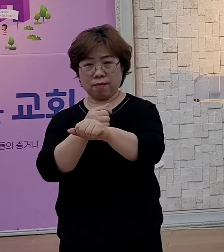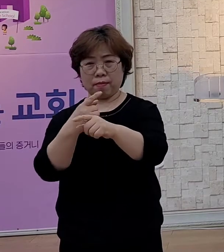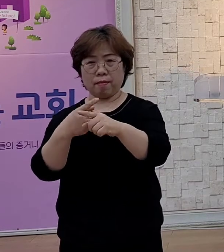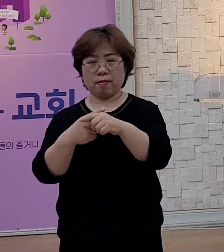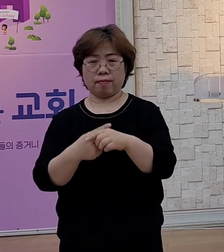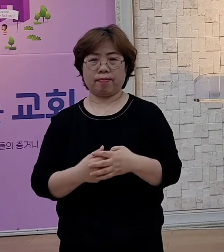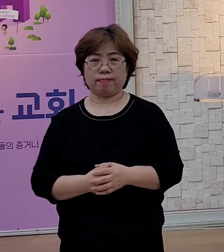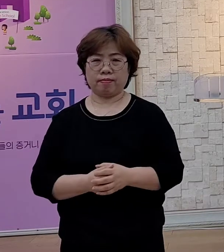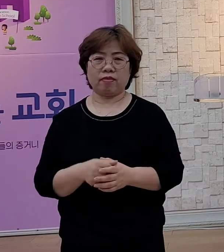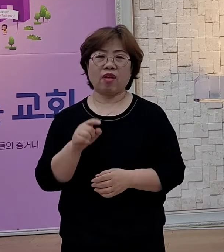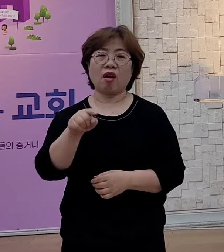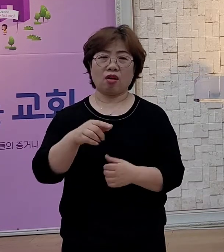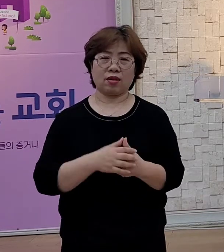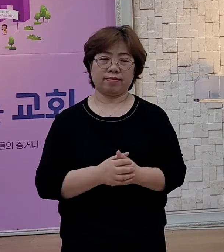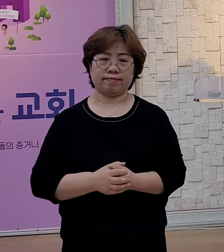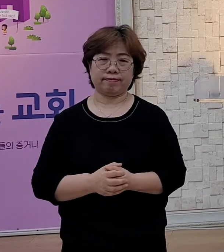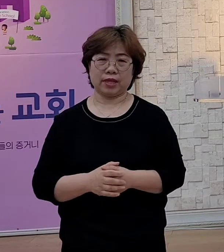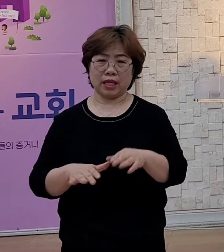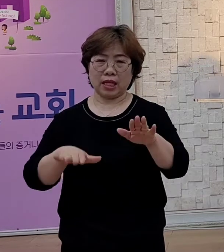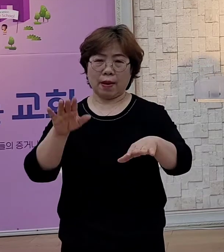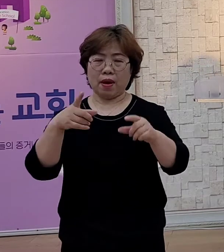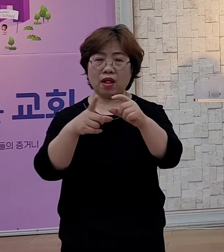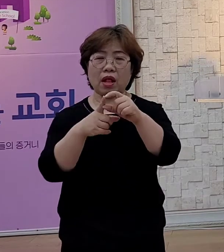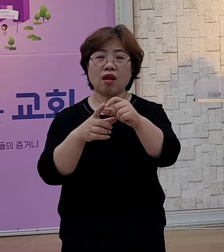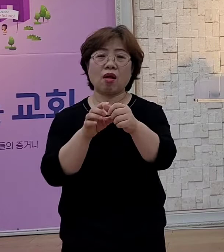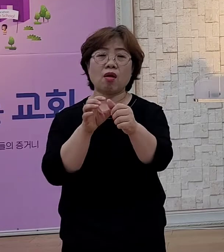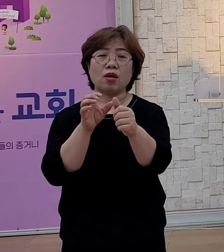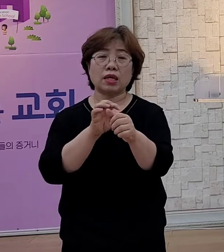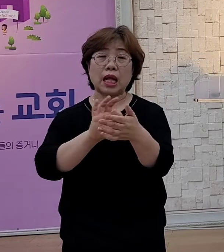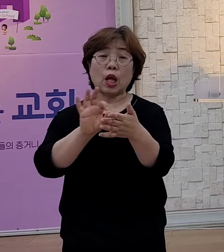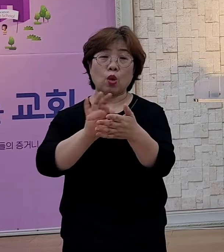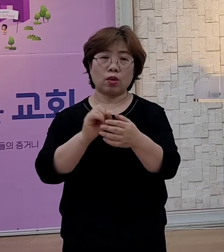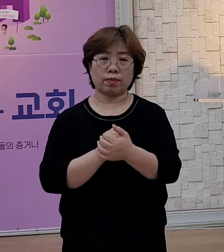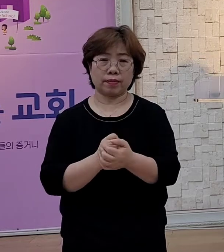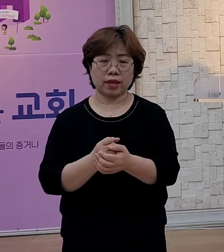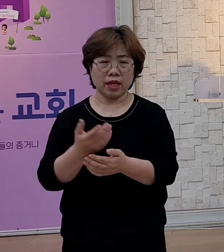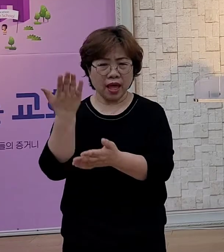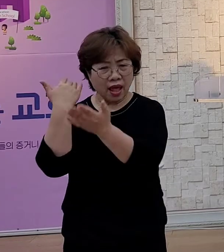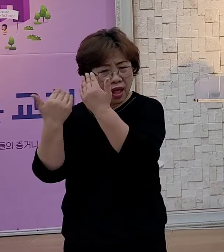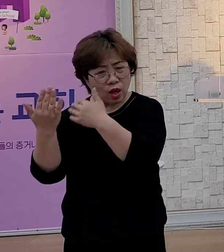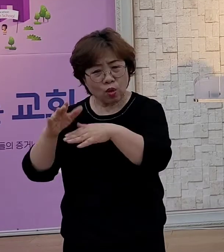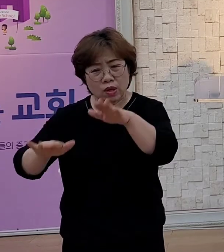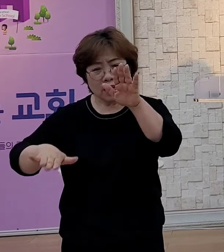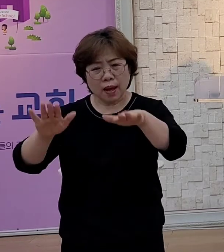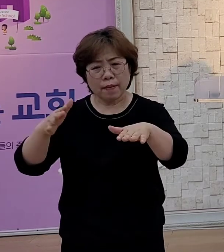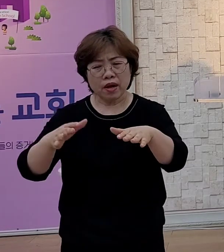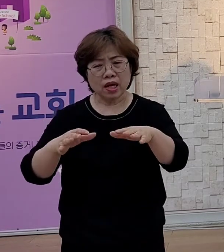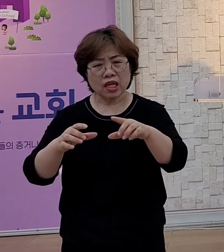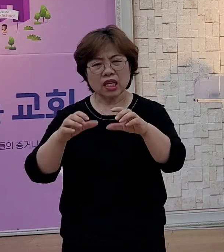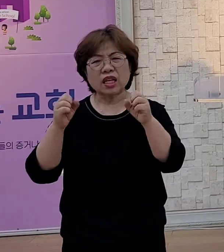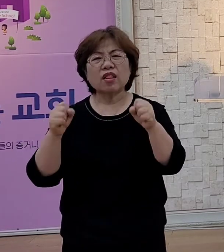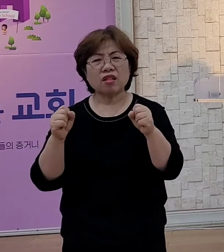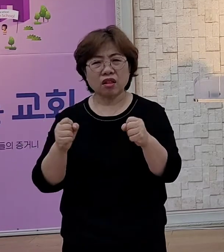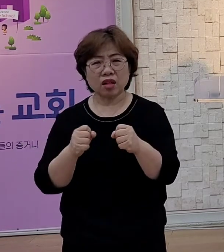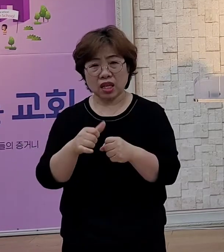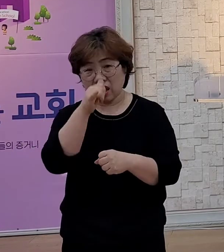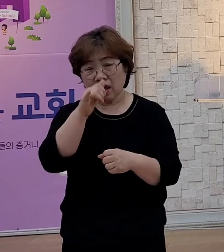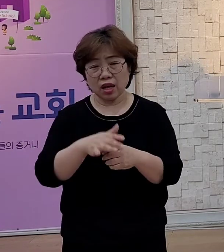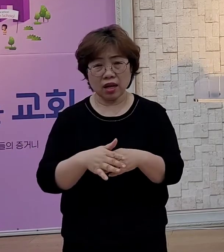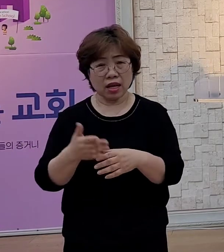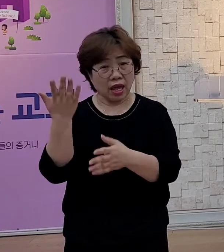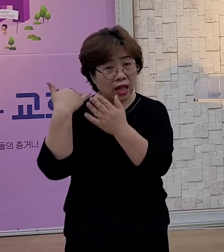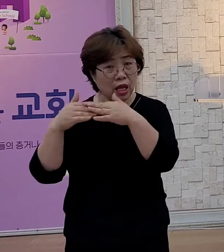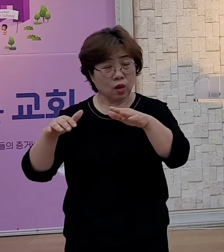말합니다. 여러분 이런 차별이 과거부터 존재했습니다. 사람이 사는 인생사에 차별이 없을